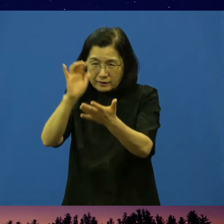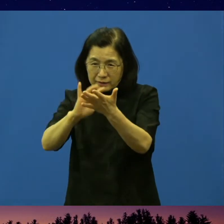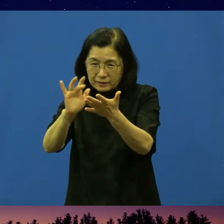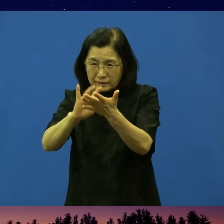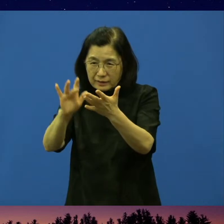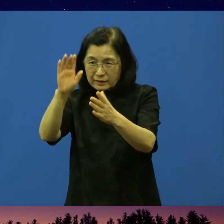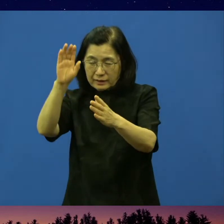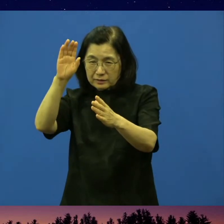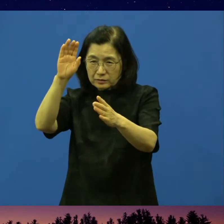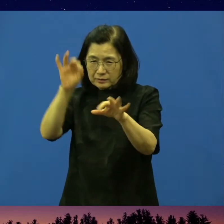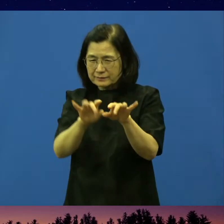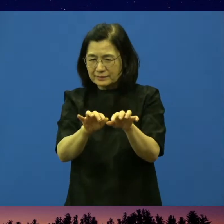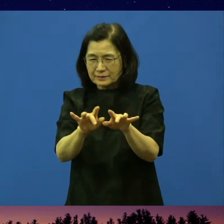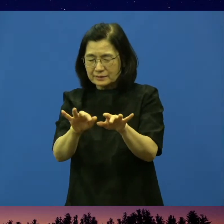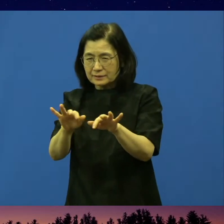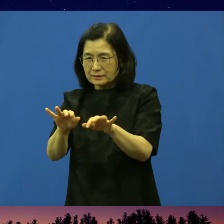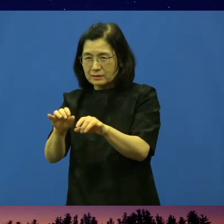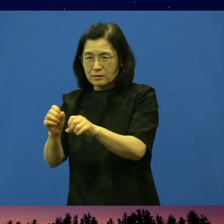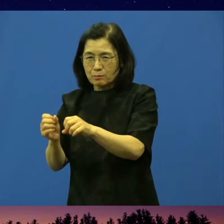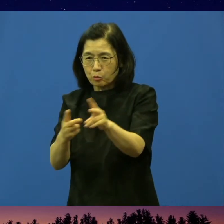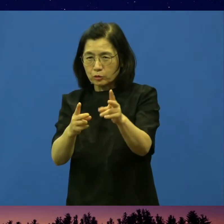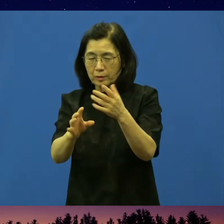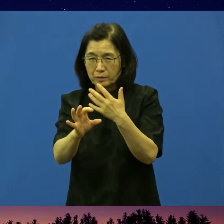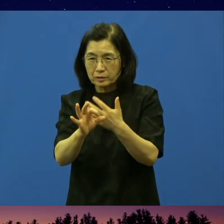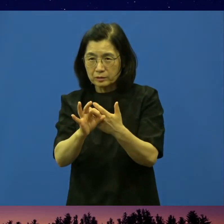정확해요. 확실해요.